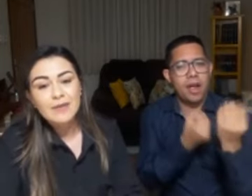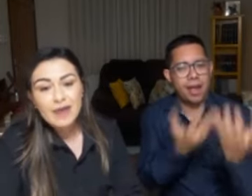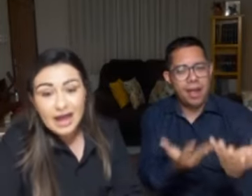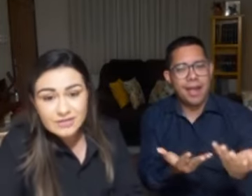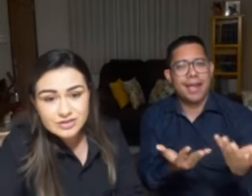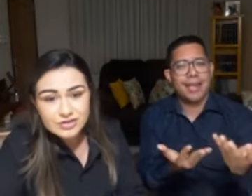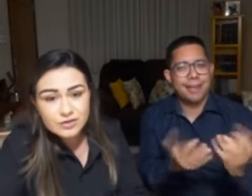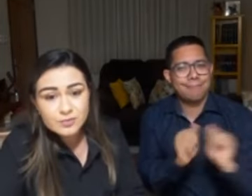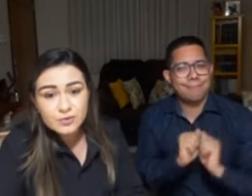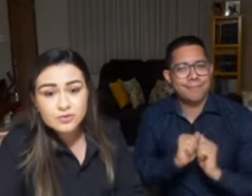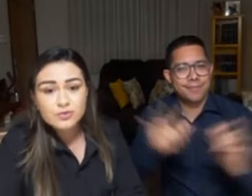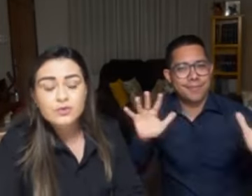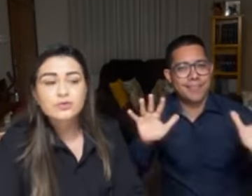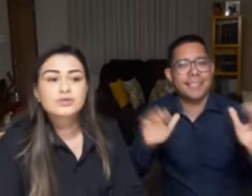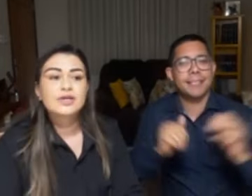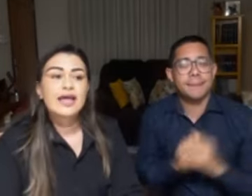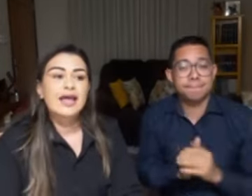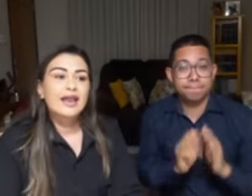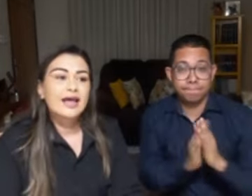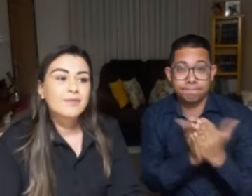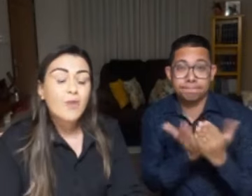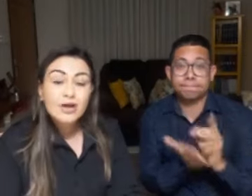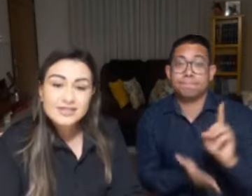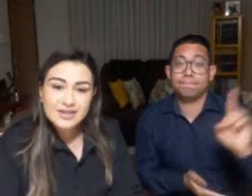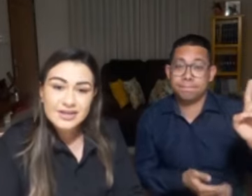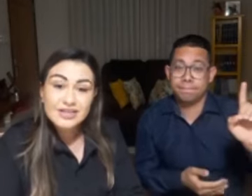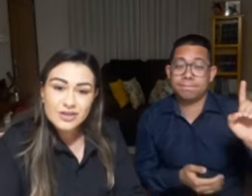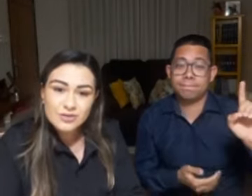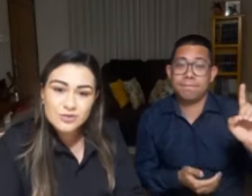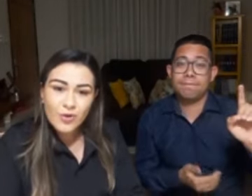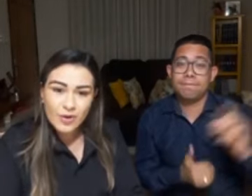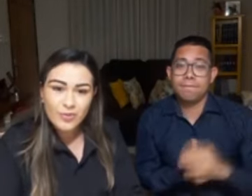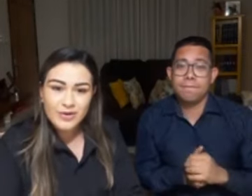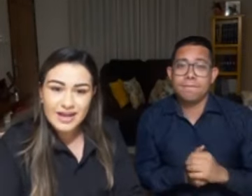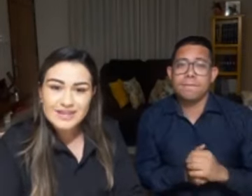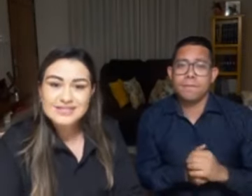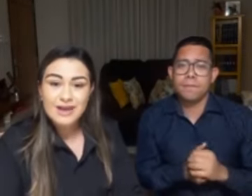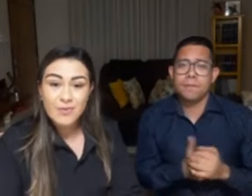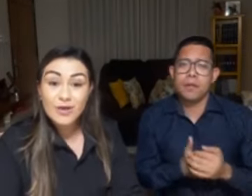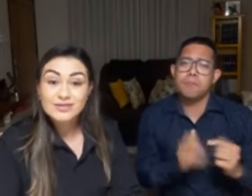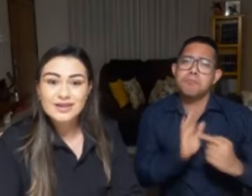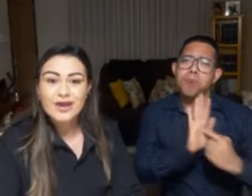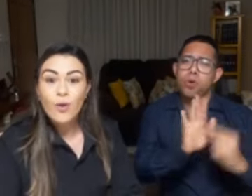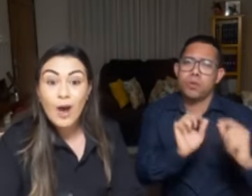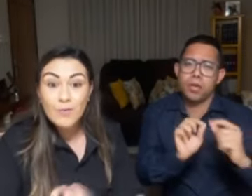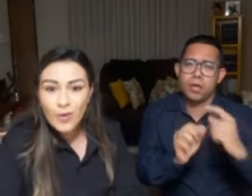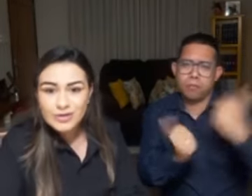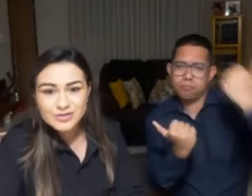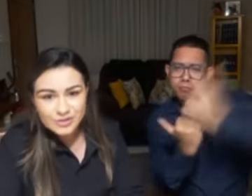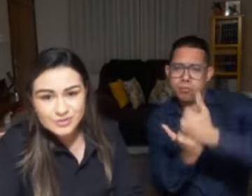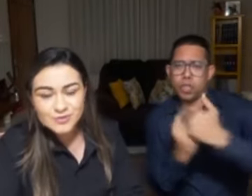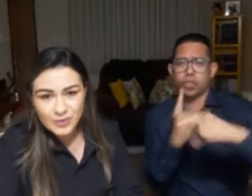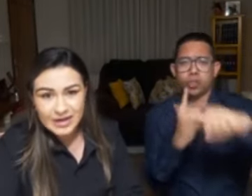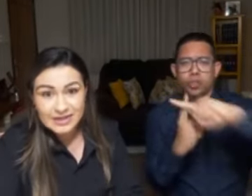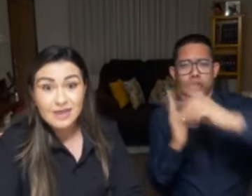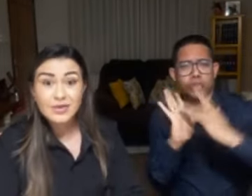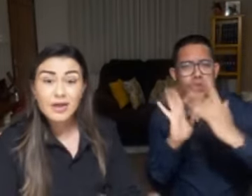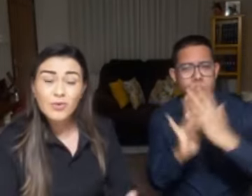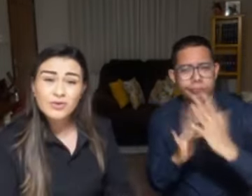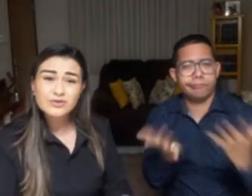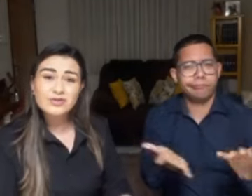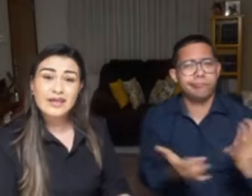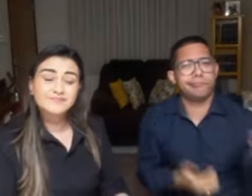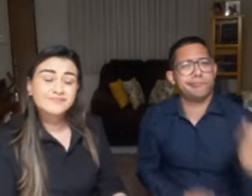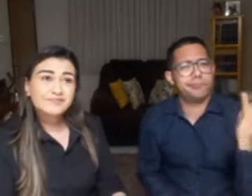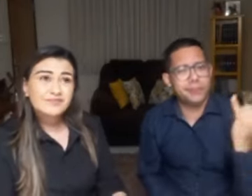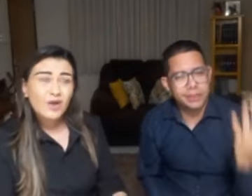a palavra de Deus para os surdos, ela mostra que Jesus morreu por eles, ela mostra o amor de Jesus por eles, né? Porque